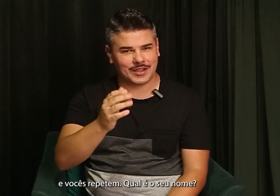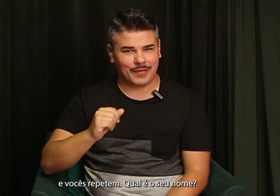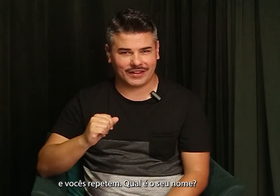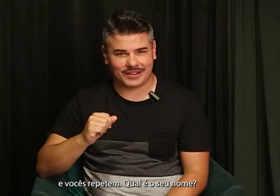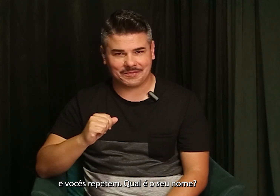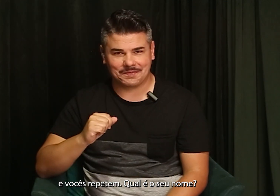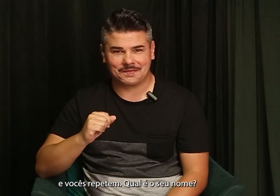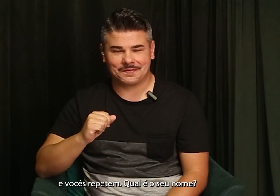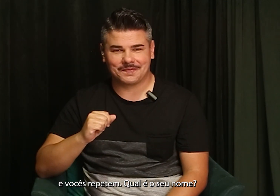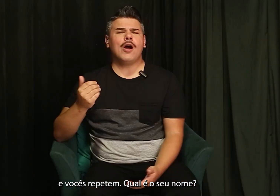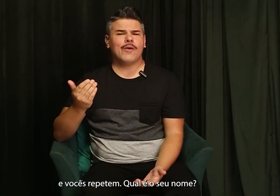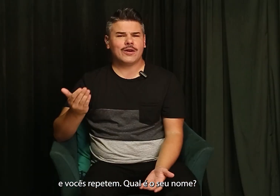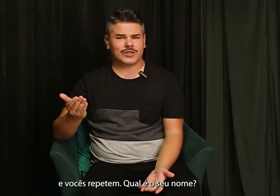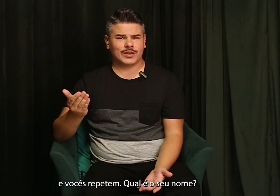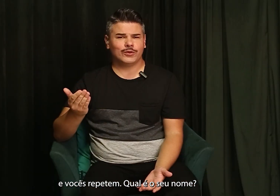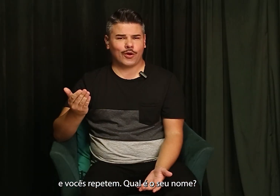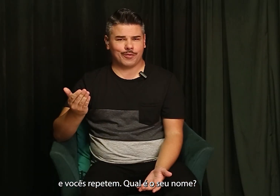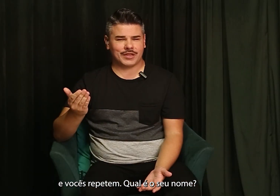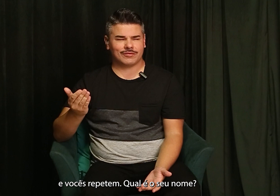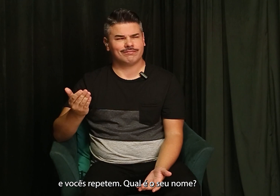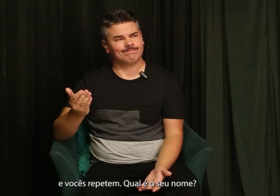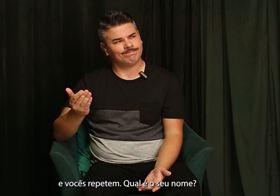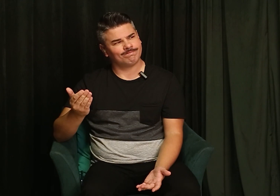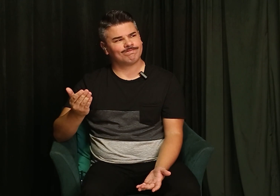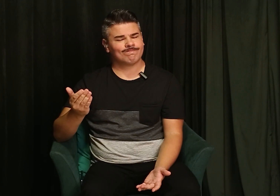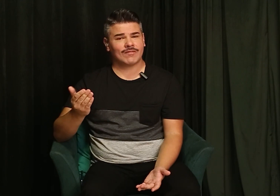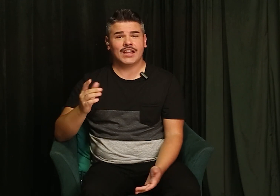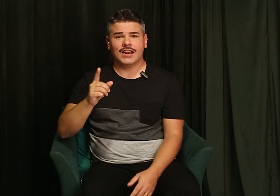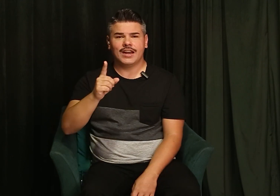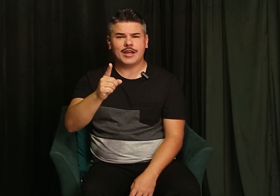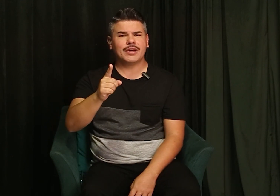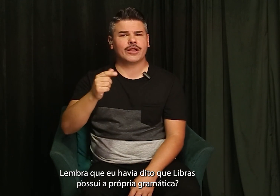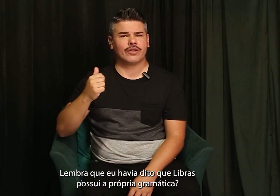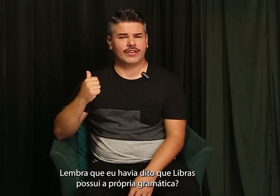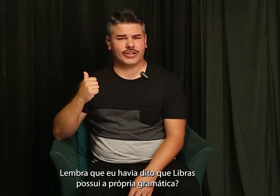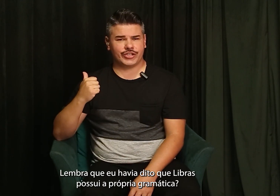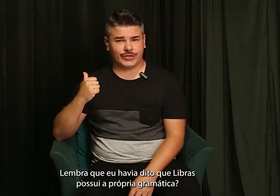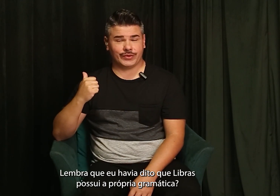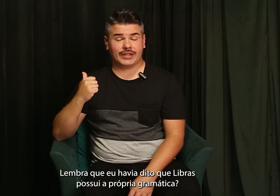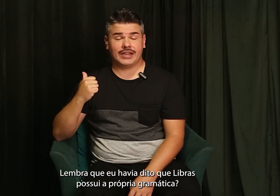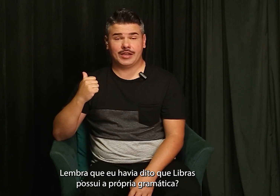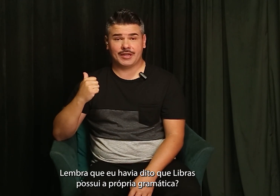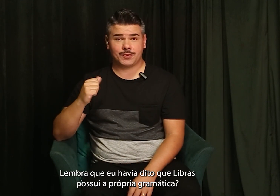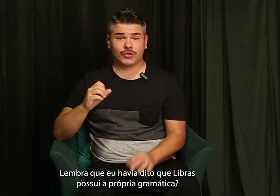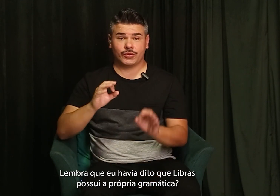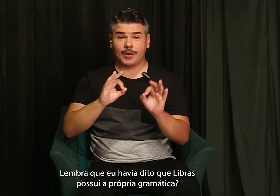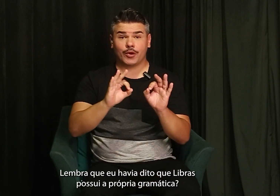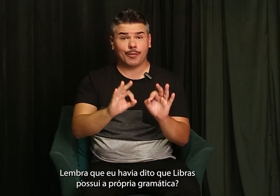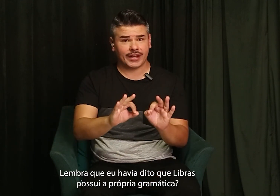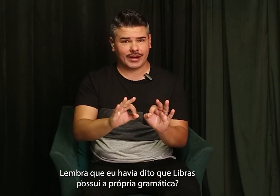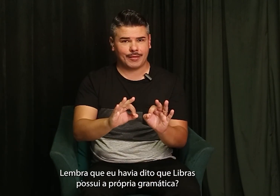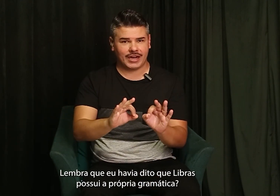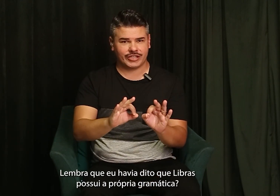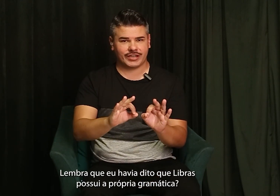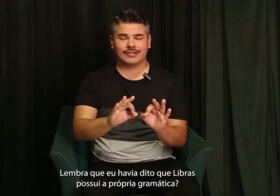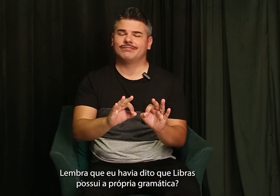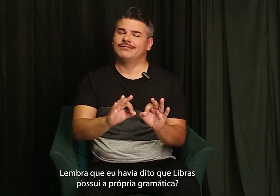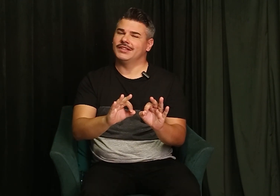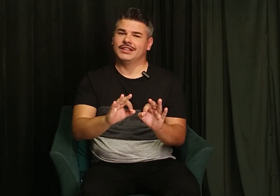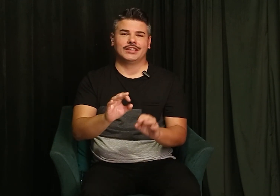vocês repetem. Qual é o seu nome? Lembra que eu havia dito que Libras possui a própria gramática?